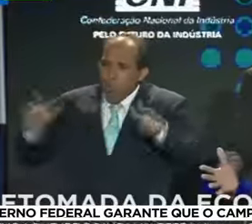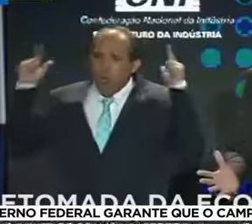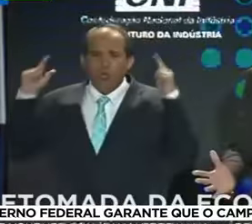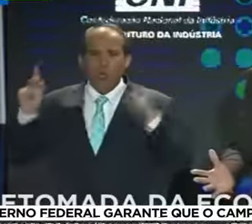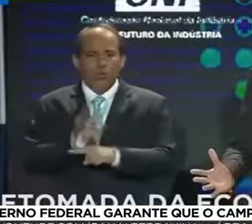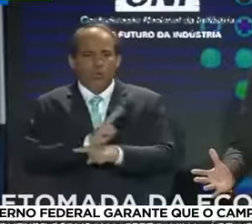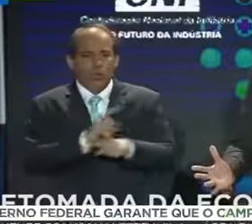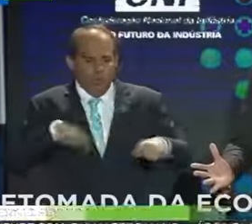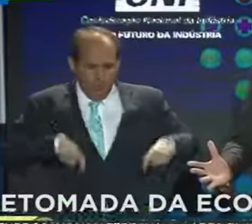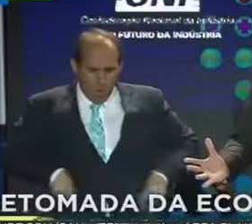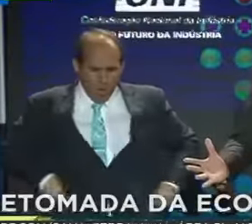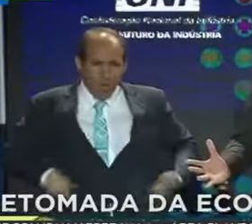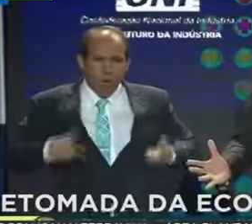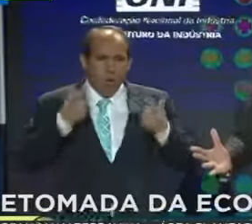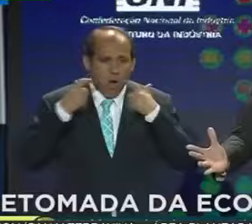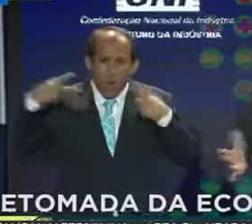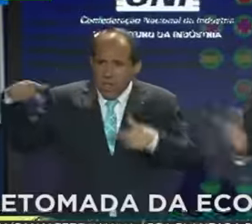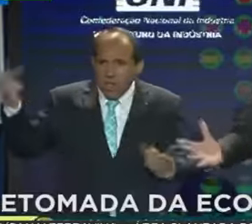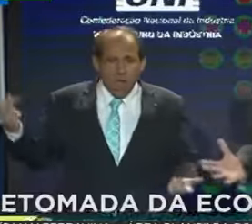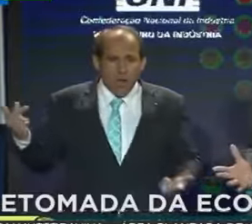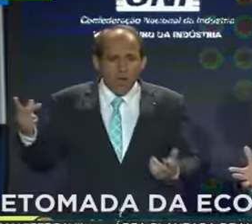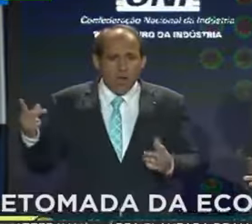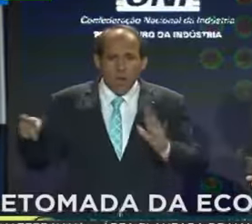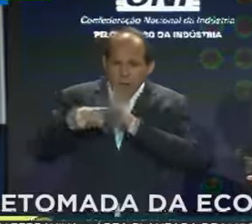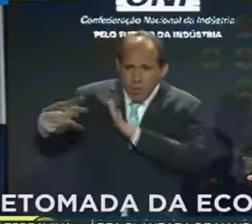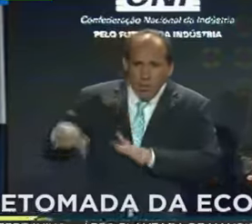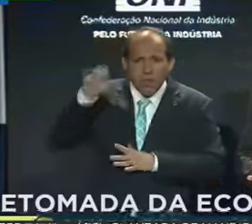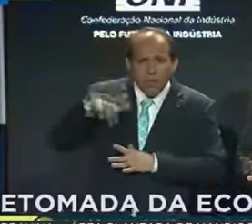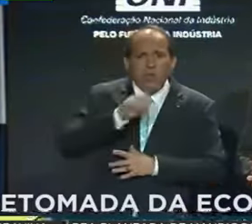Ué! A propriedade privada é sagrada ou não é?